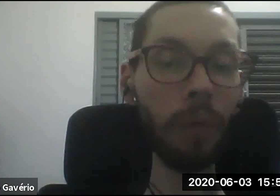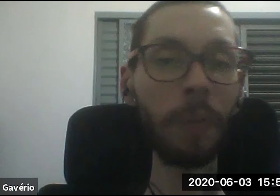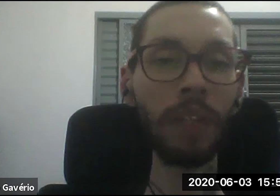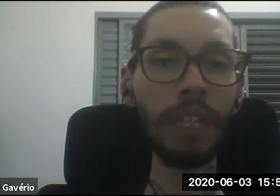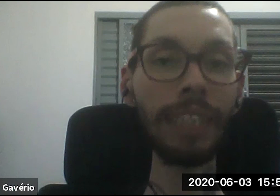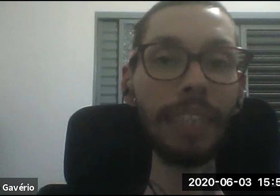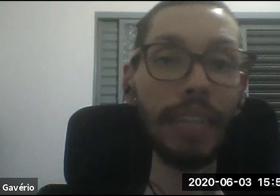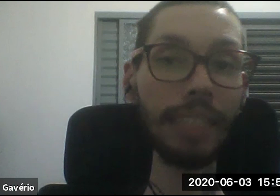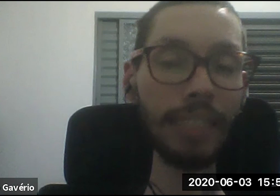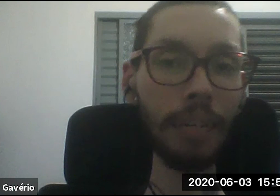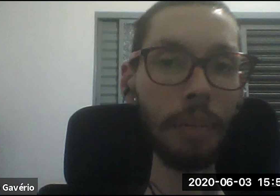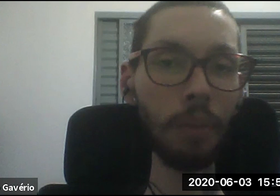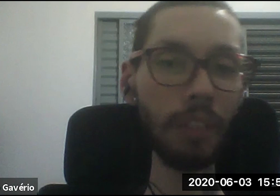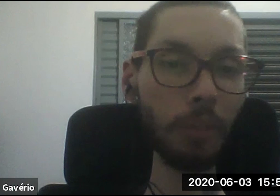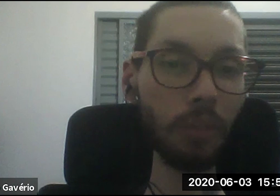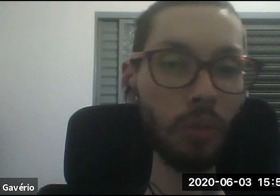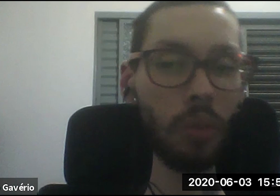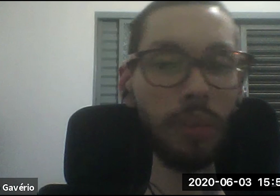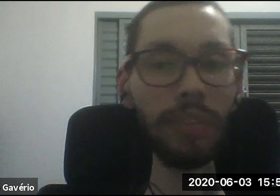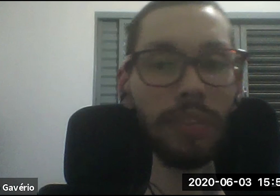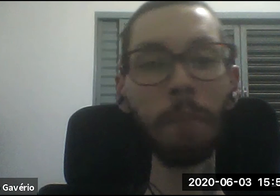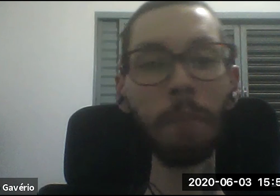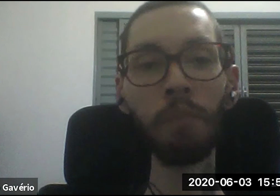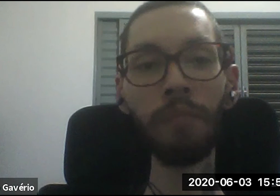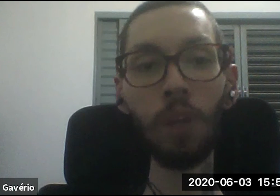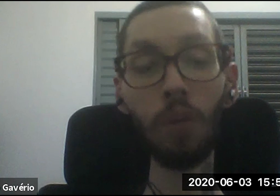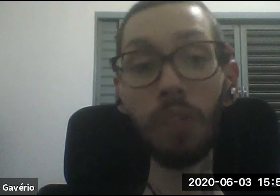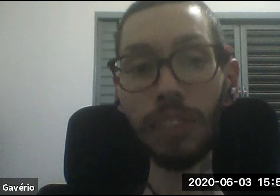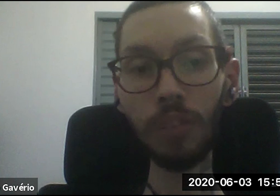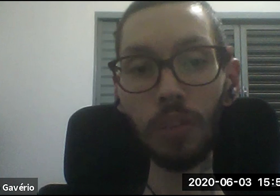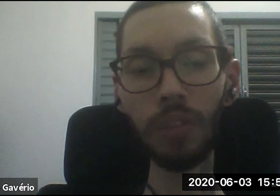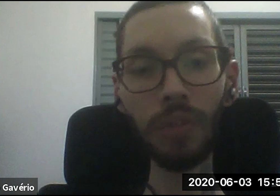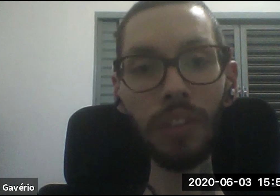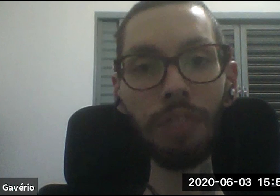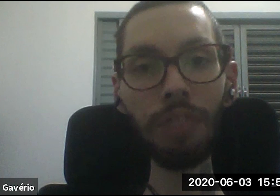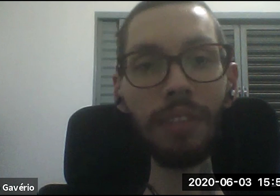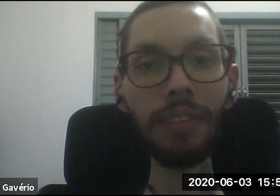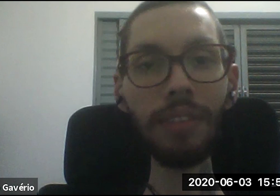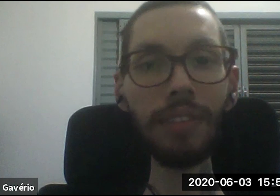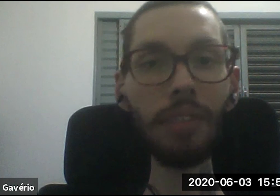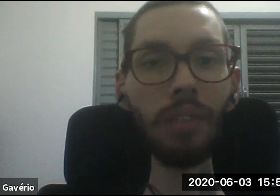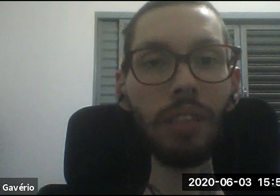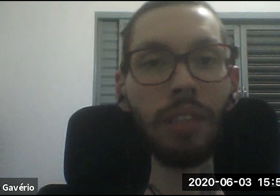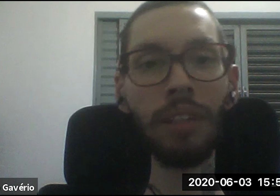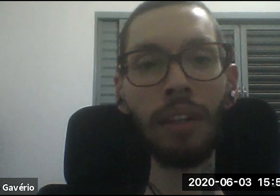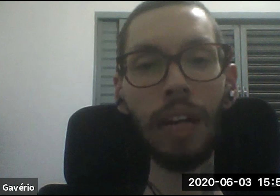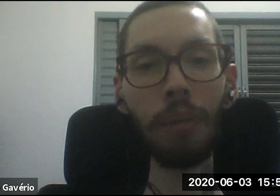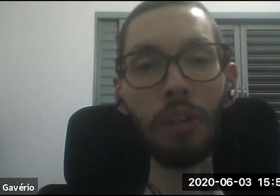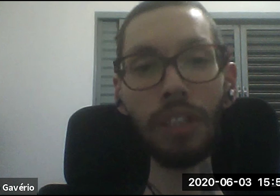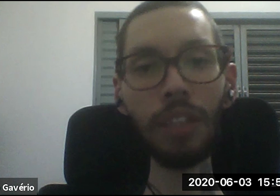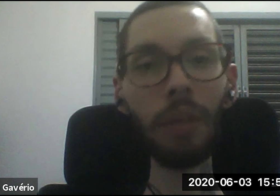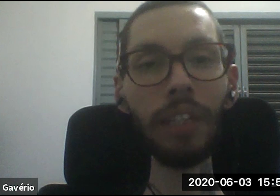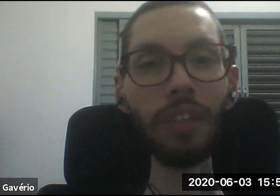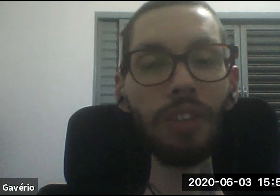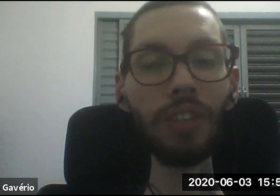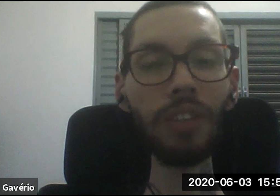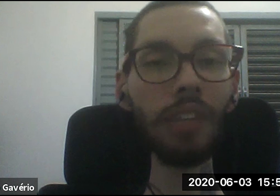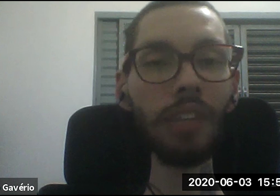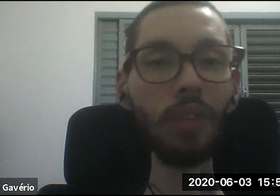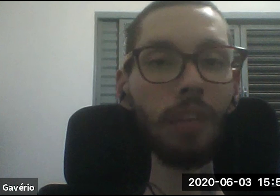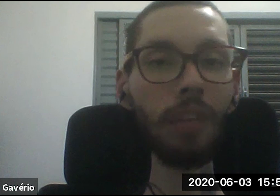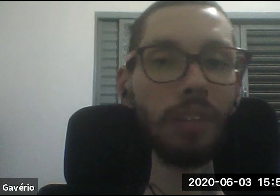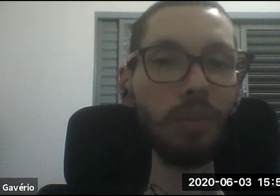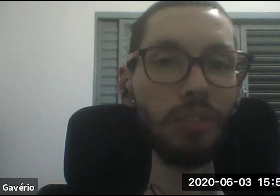corporal intensa para muitas pessoas, né? Como que essas coisas vão ser vistas, sendo que a projeção é que a gente